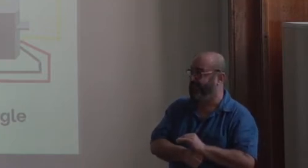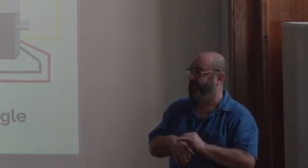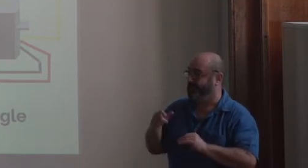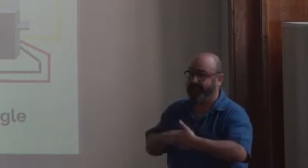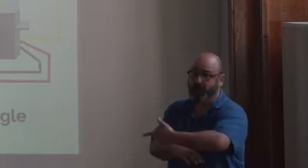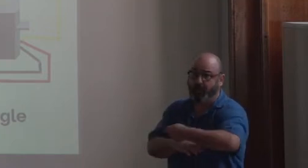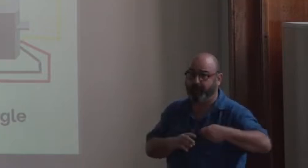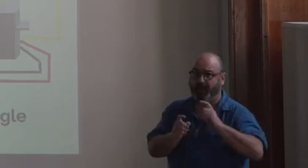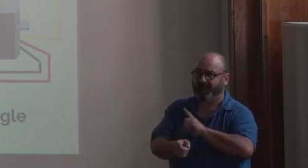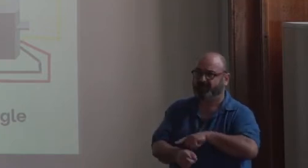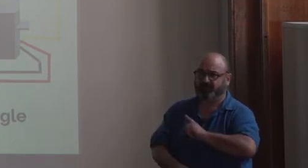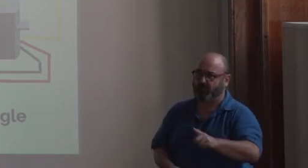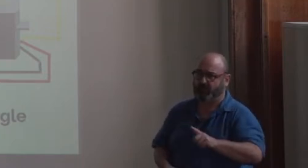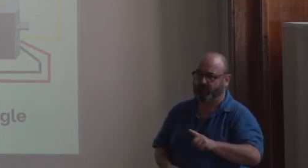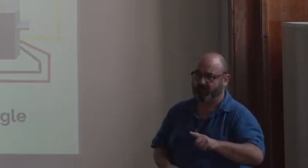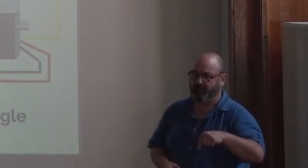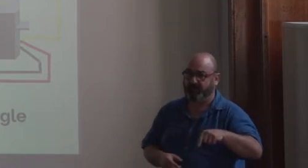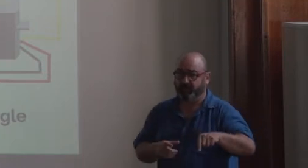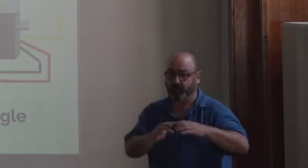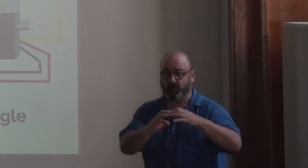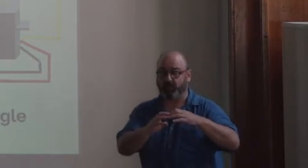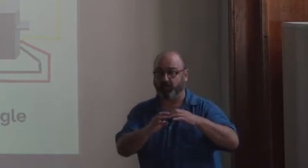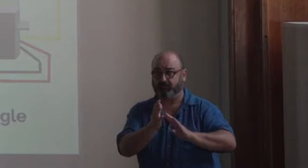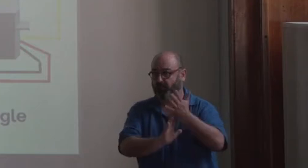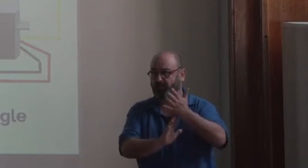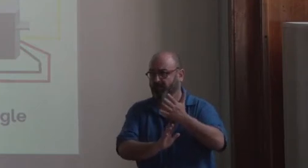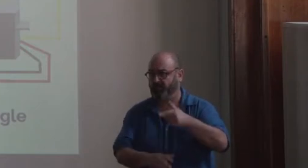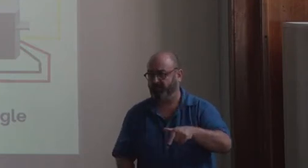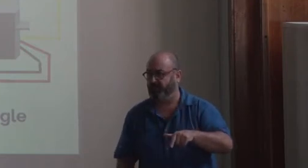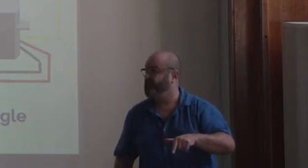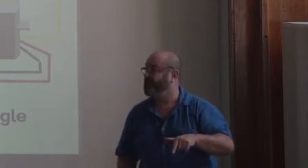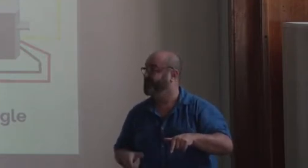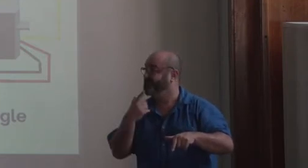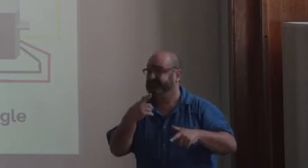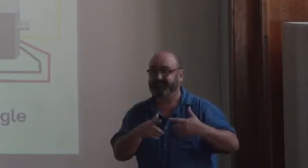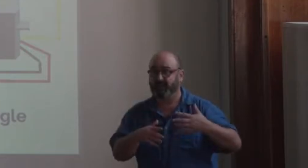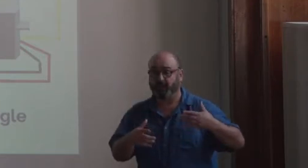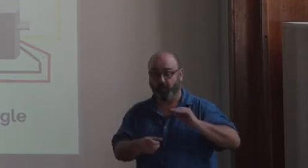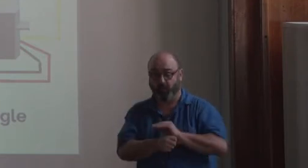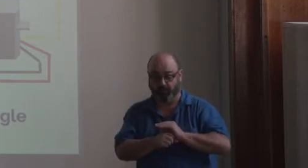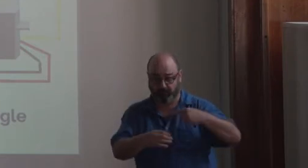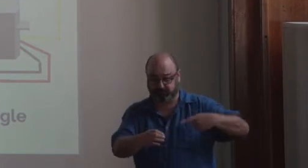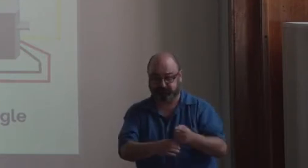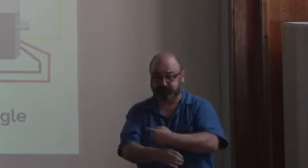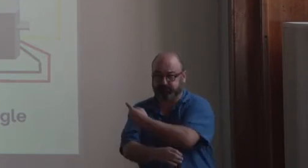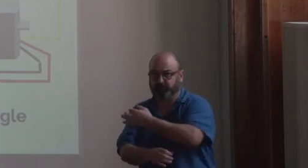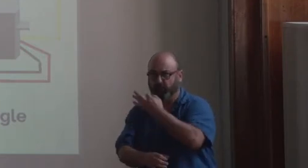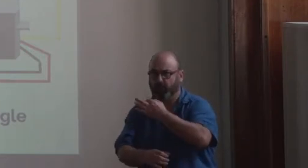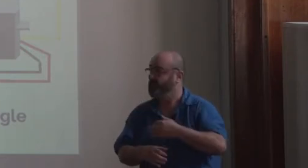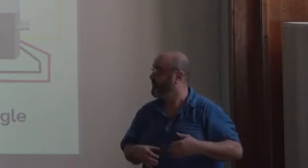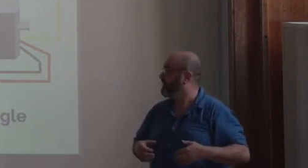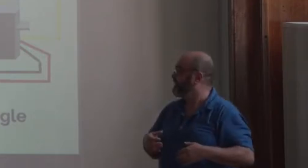d'énergie. Sinon, vous risquez de griller votre microcontrôleur si vous faites passer trop de courant dedans. Donc